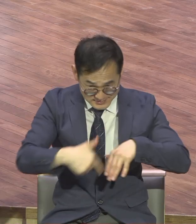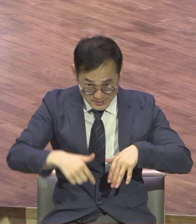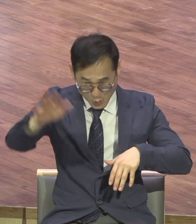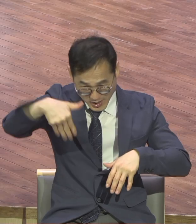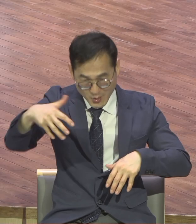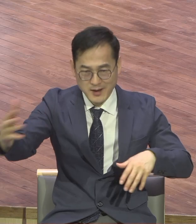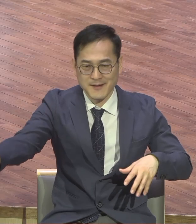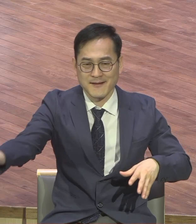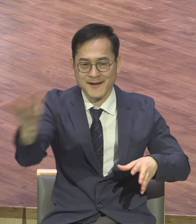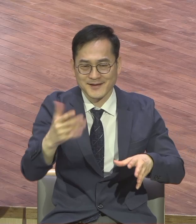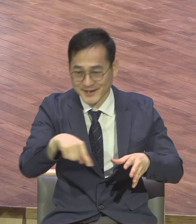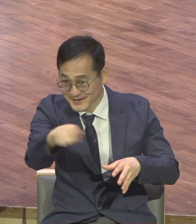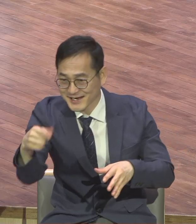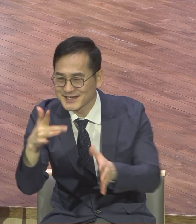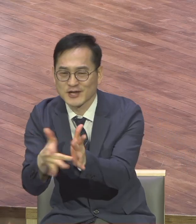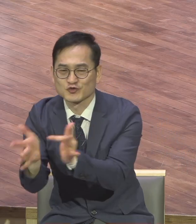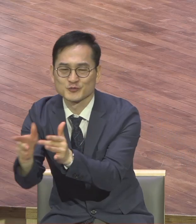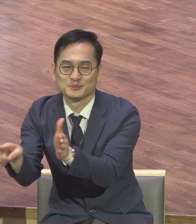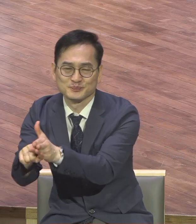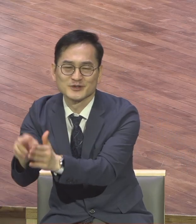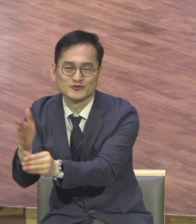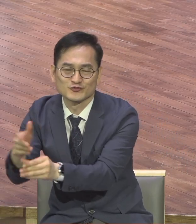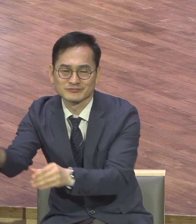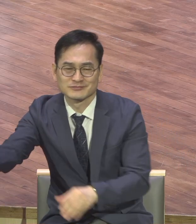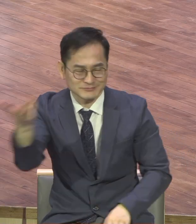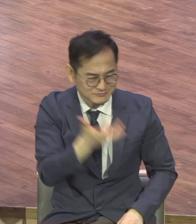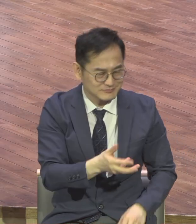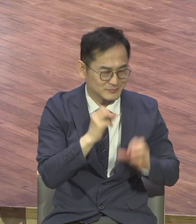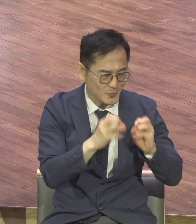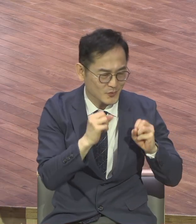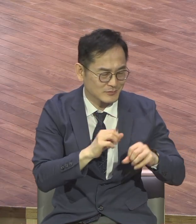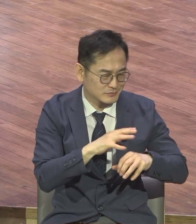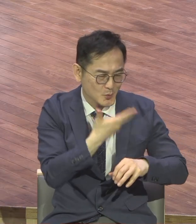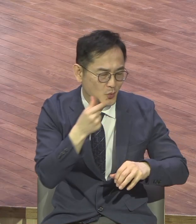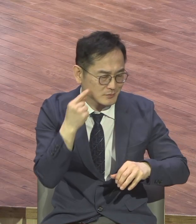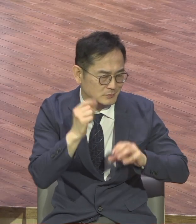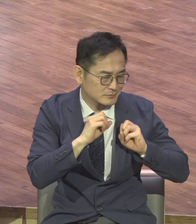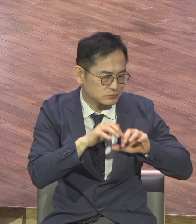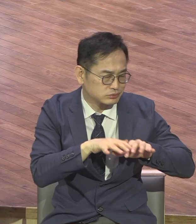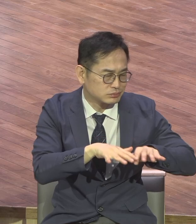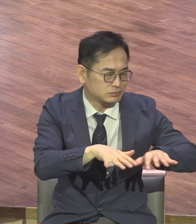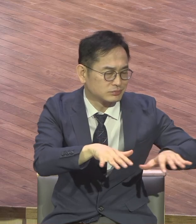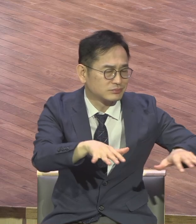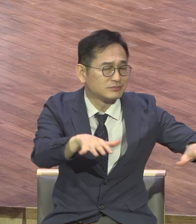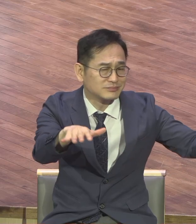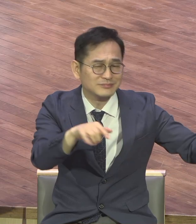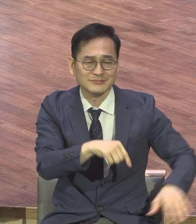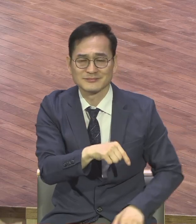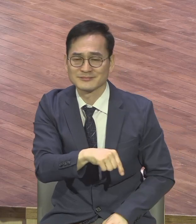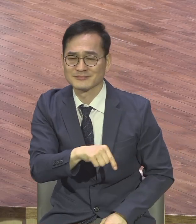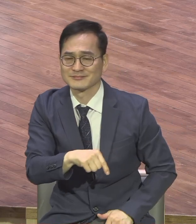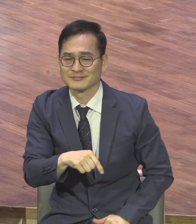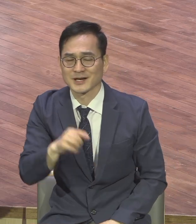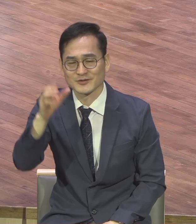이제 구원을 얻고 예수님 오십니다. 그것이 계시록에 나와 있는 메시지 정리죠. 그래서